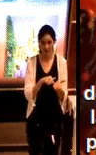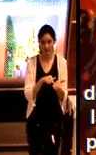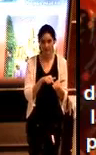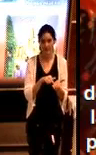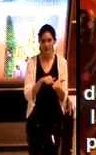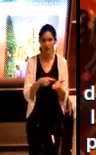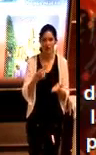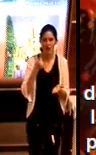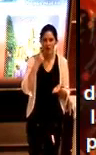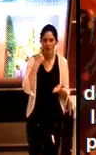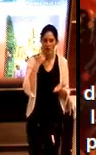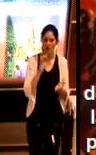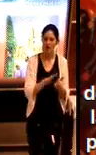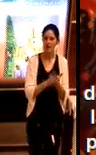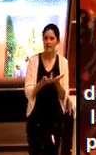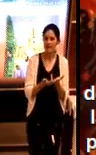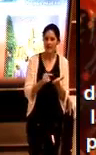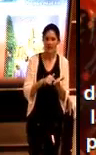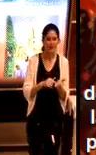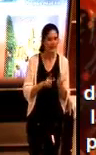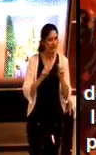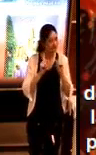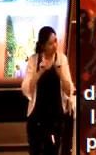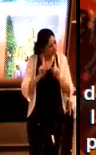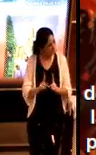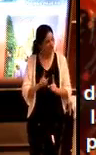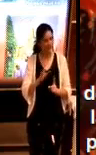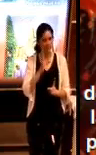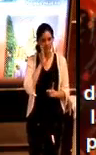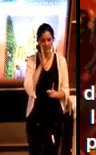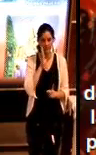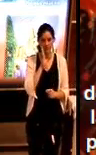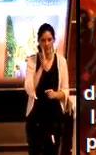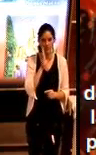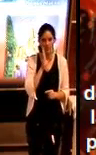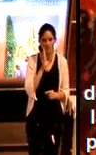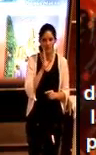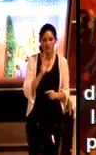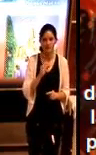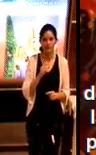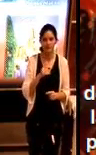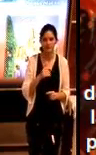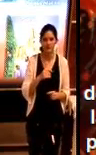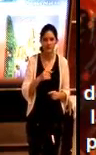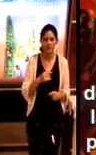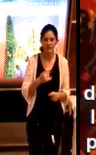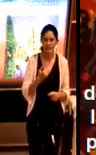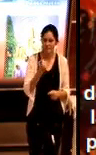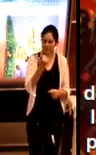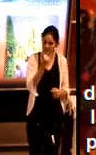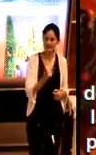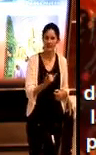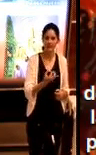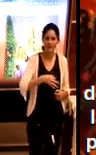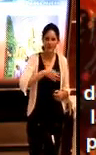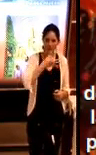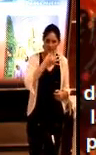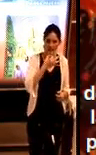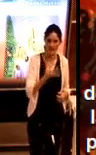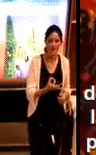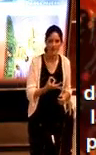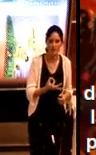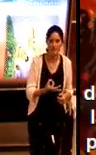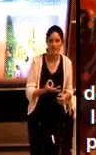la verdad y peco voluntariamente, ya yo les voy a preguntar, ¿tengo realmente